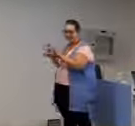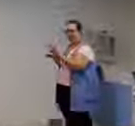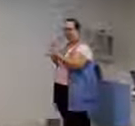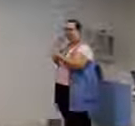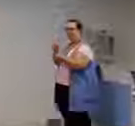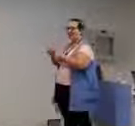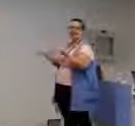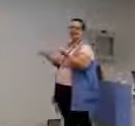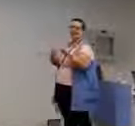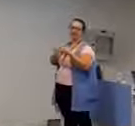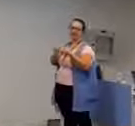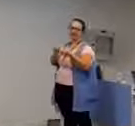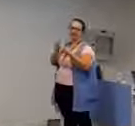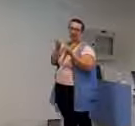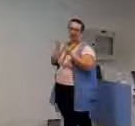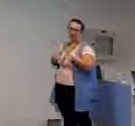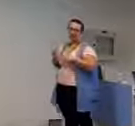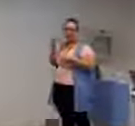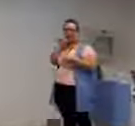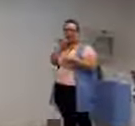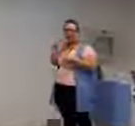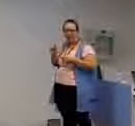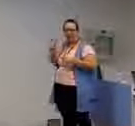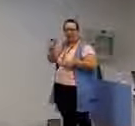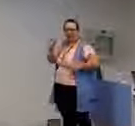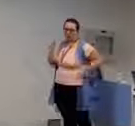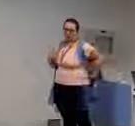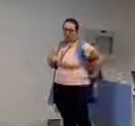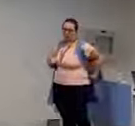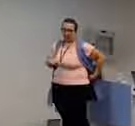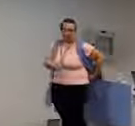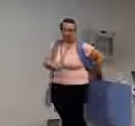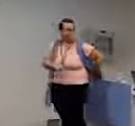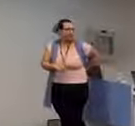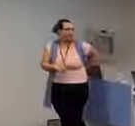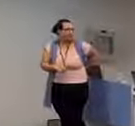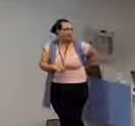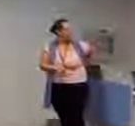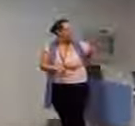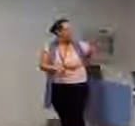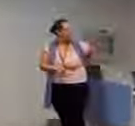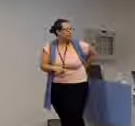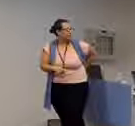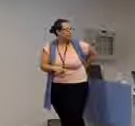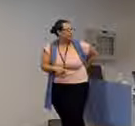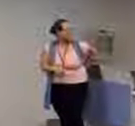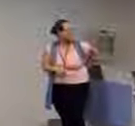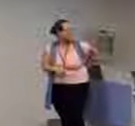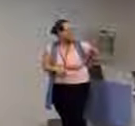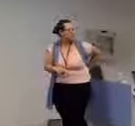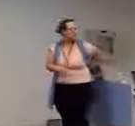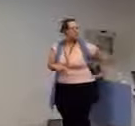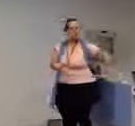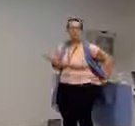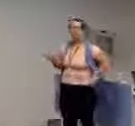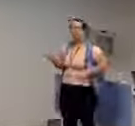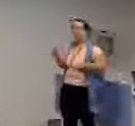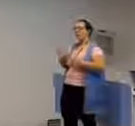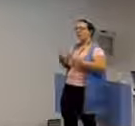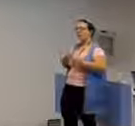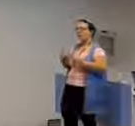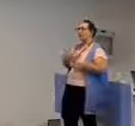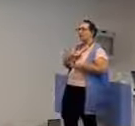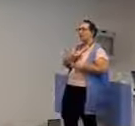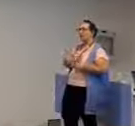única vez só essa peça, que não é verdade, ok? Quais seriam os problemas potenciais que eu vou ter